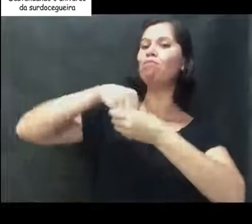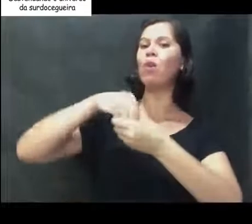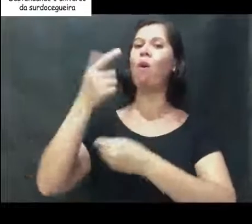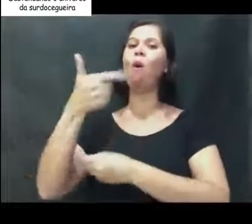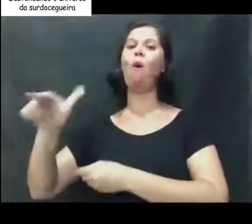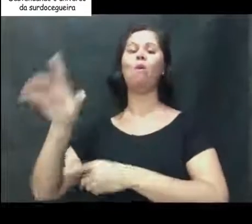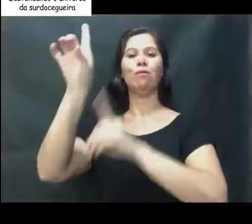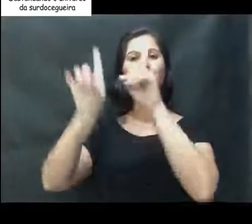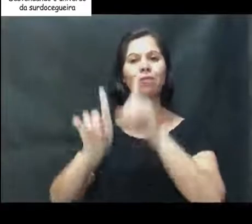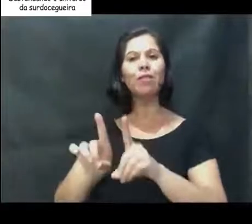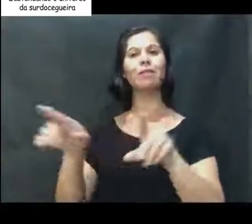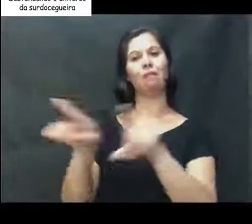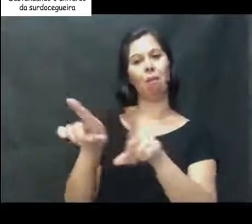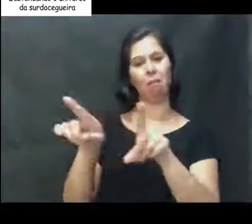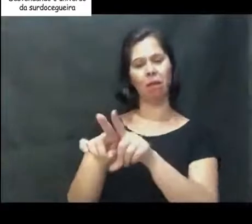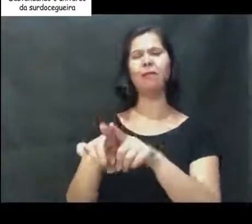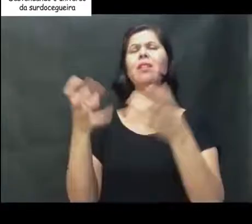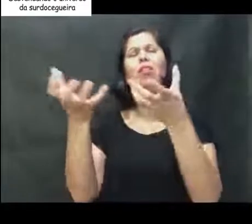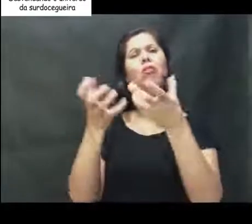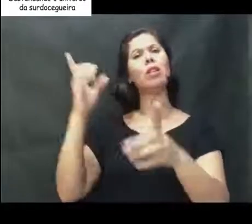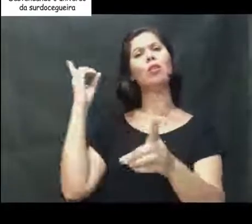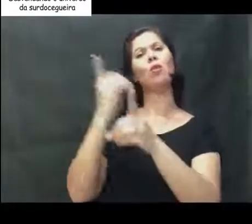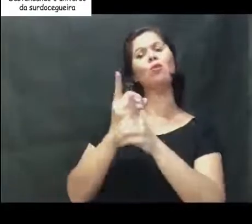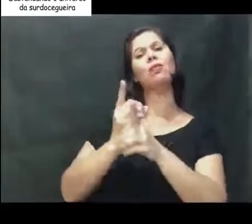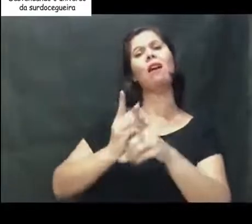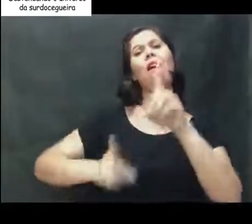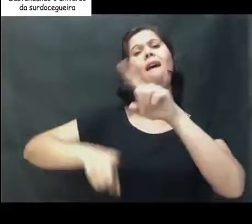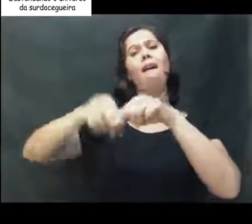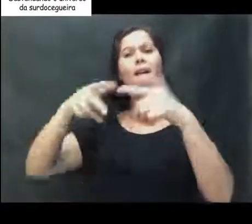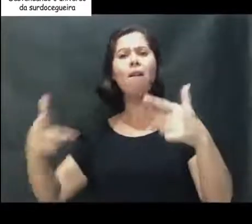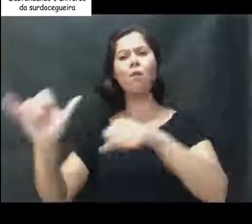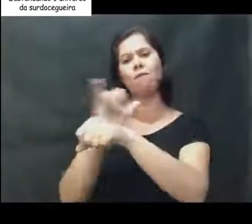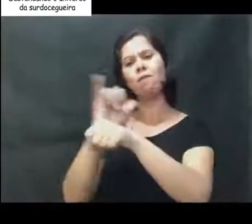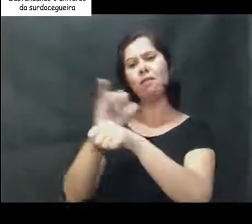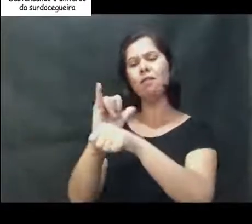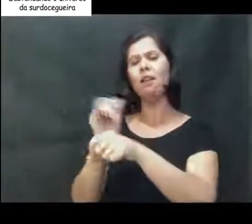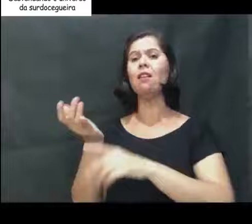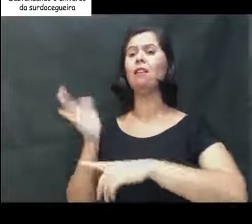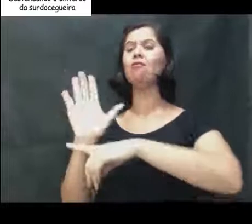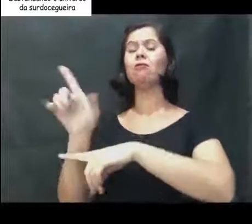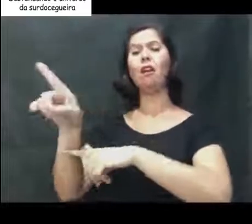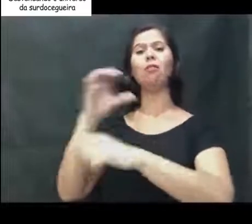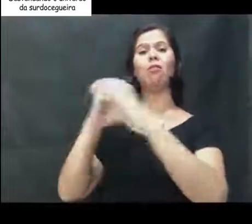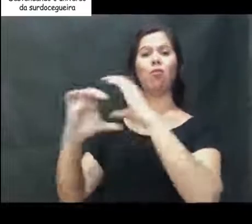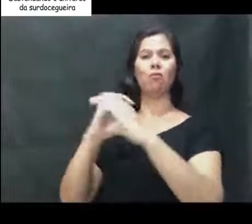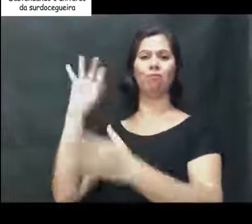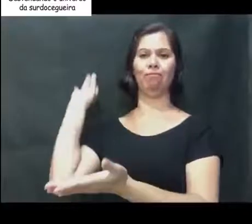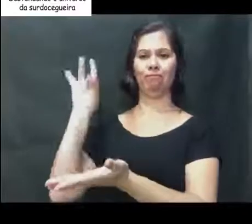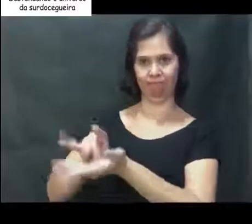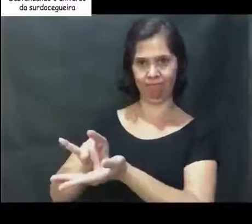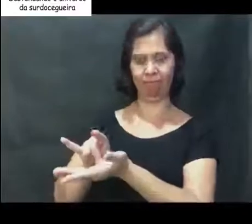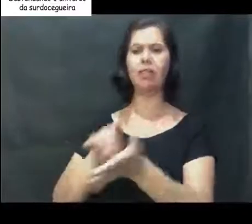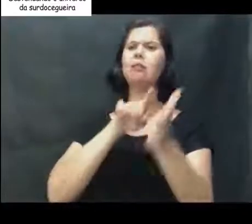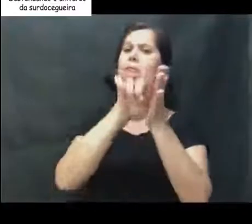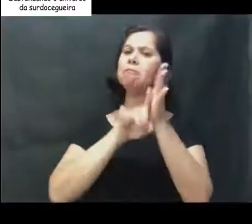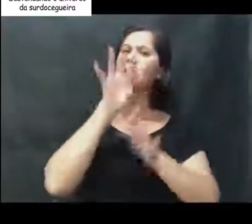senti motivada a buscar recursos que auxiliassem essas crianças a se comunicarem de forma funcional. Nessa busca, eu